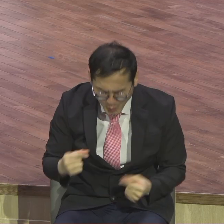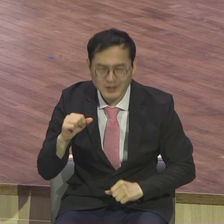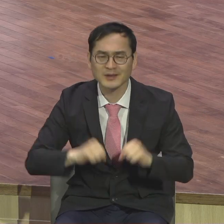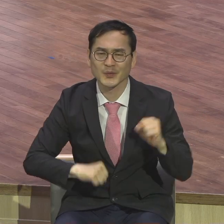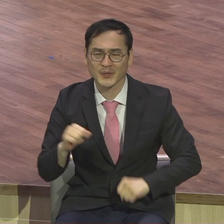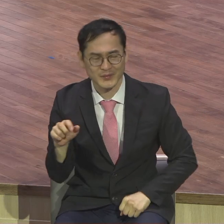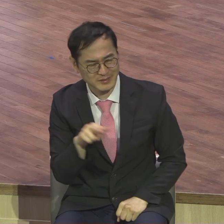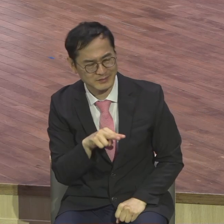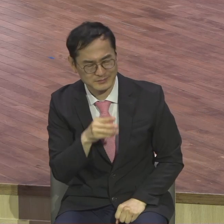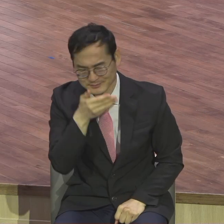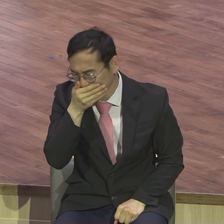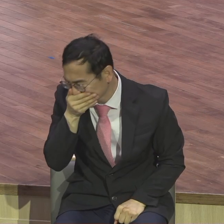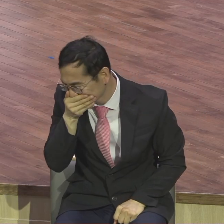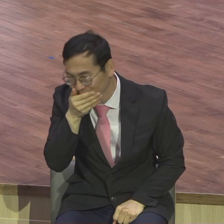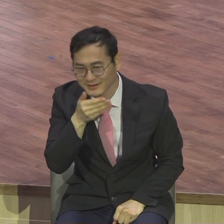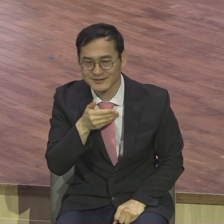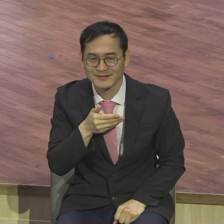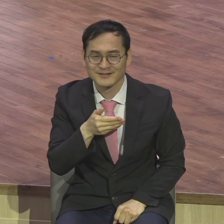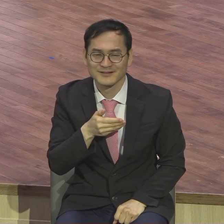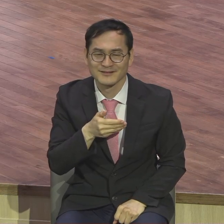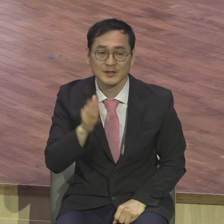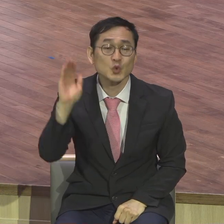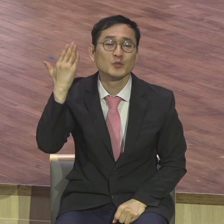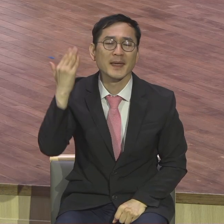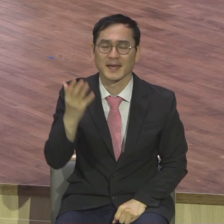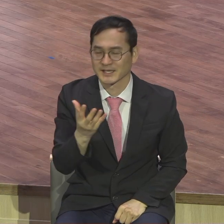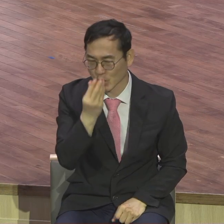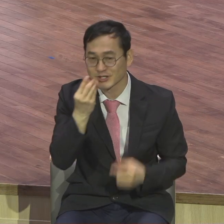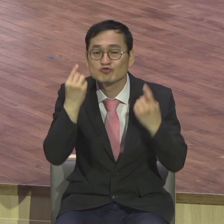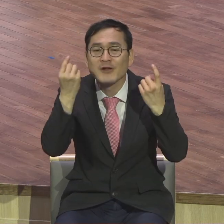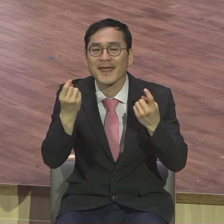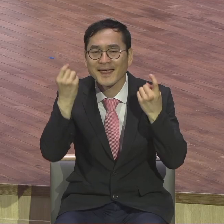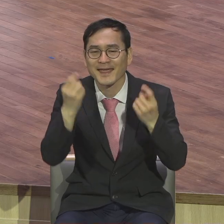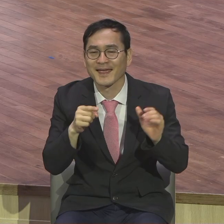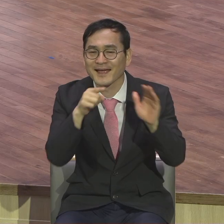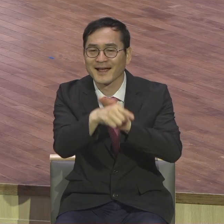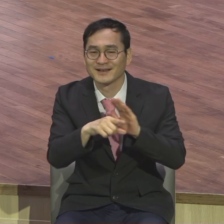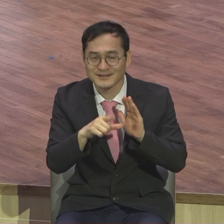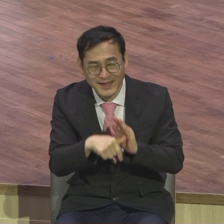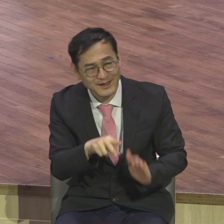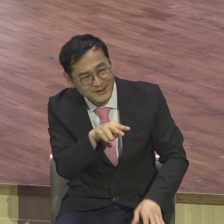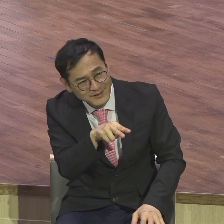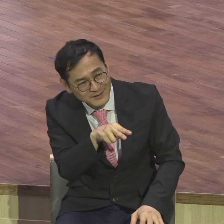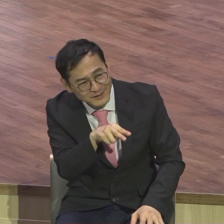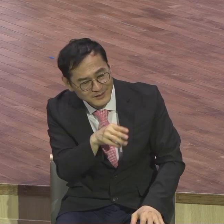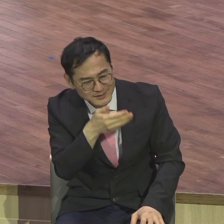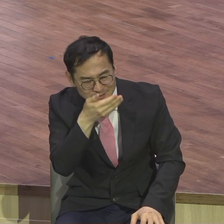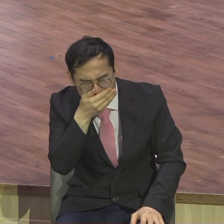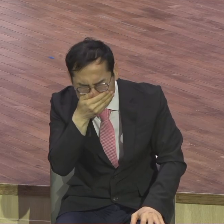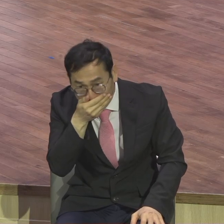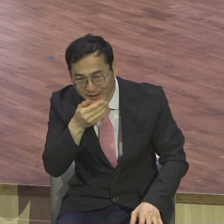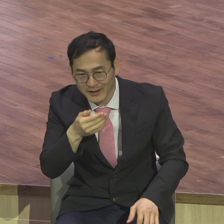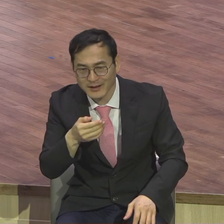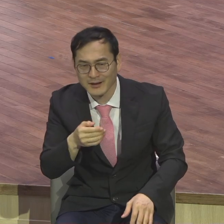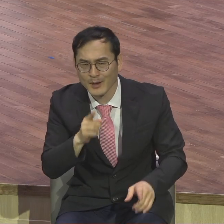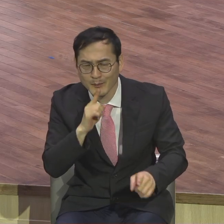요즘 성지술래 가보면 그래요. 저 가보니까 얼마나 웃기는지 이거 매요.